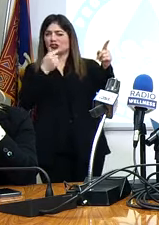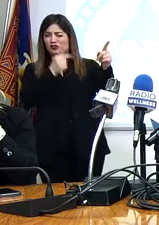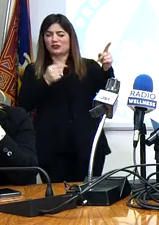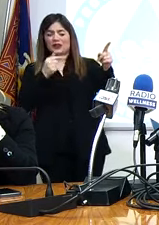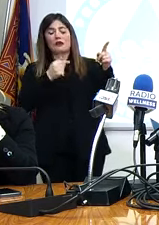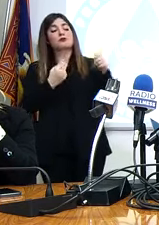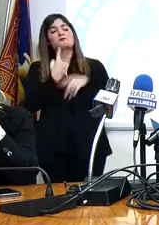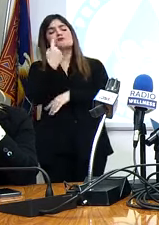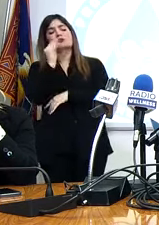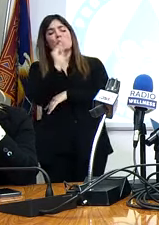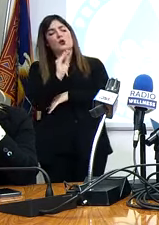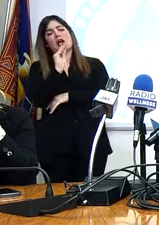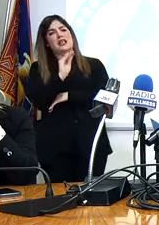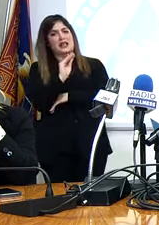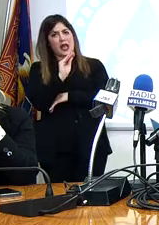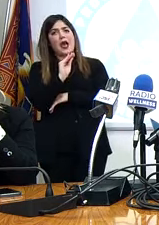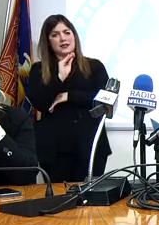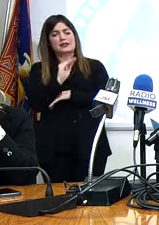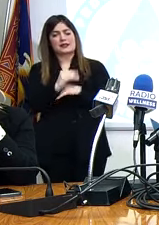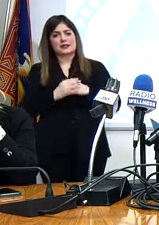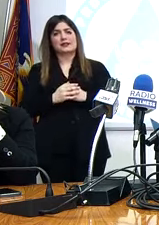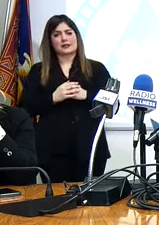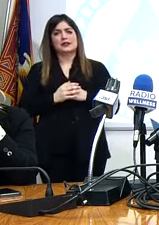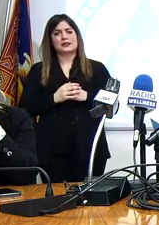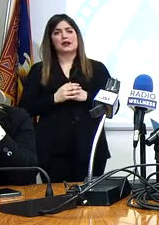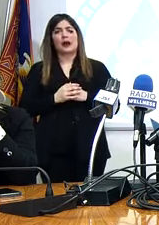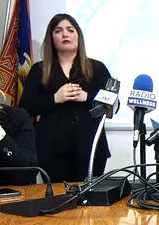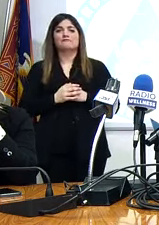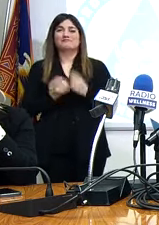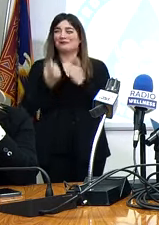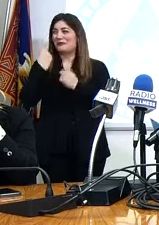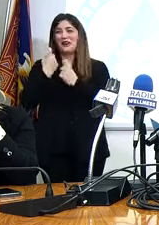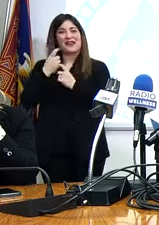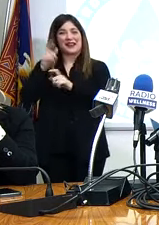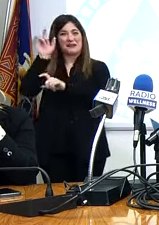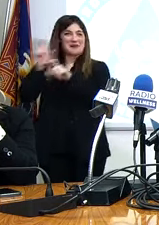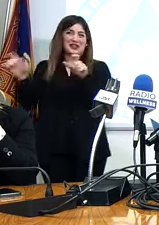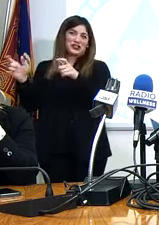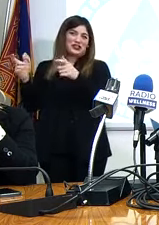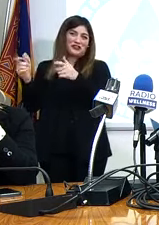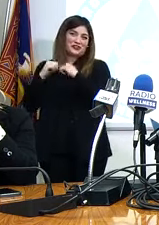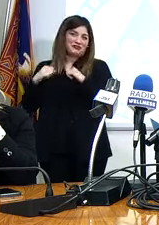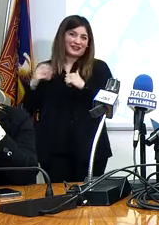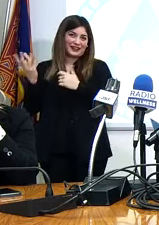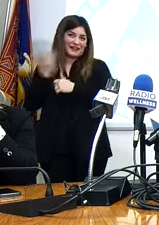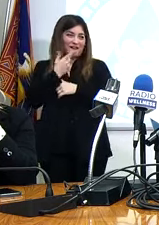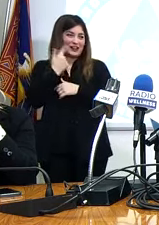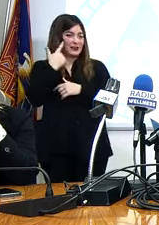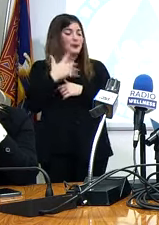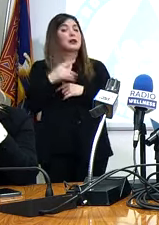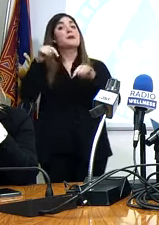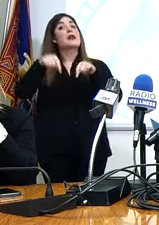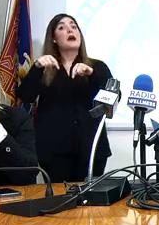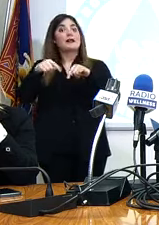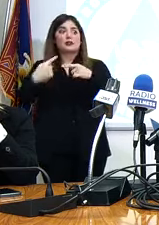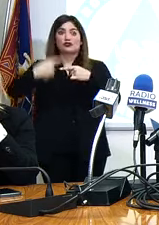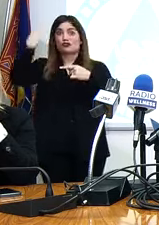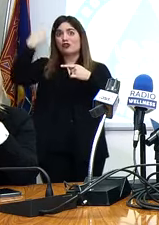Una richiesta e poi una cosa che arriva da lettori, da persone. Prego. La richiesta riguarda la collocazione in fascia. Oggi è giornata